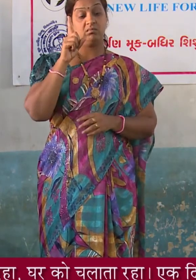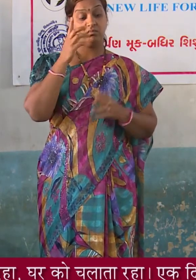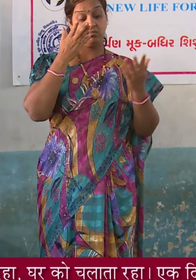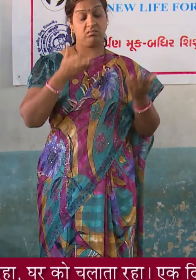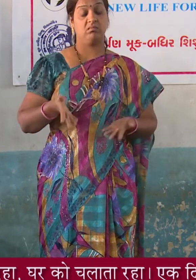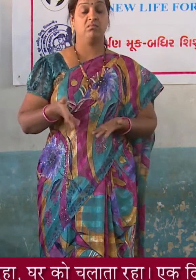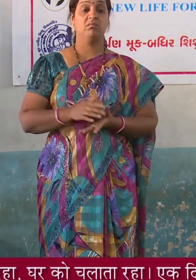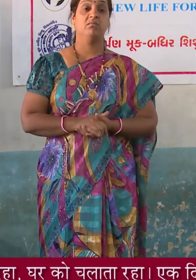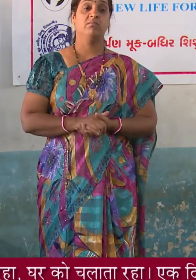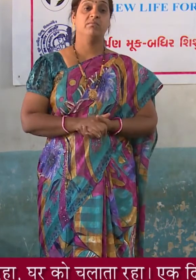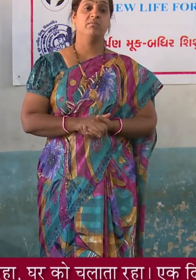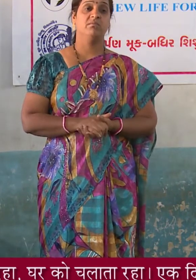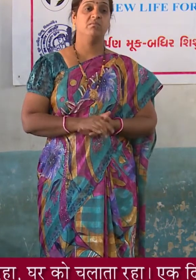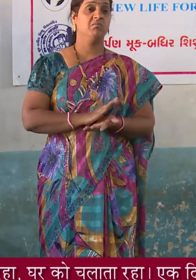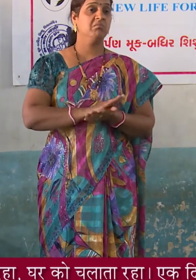कुछ